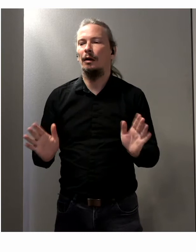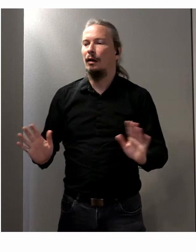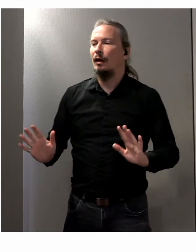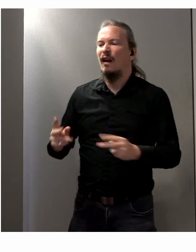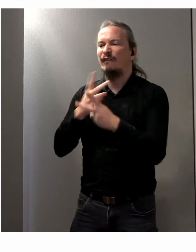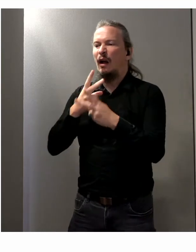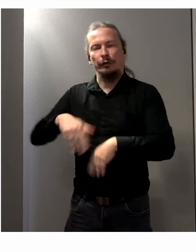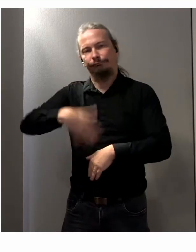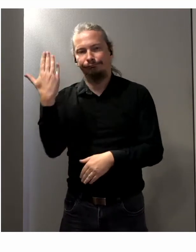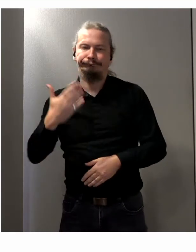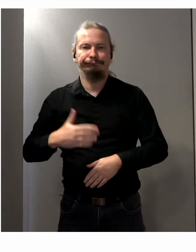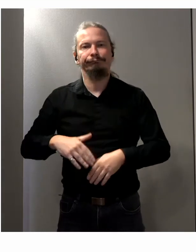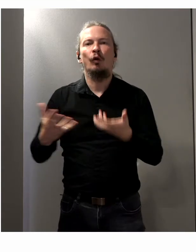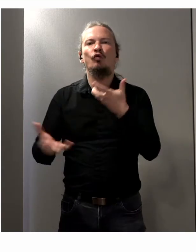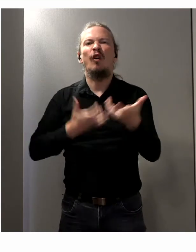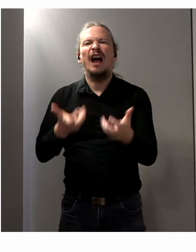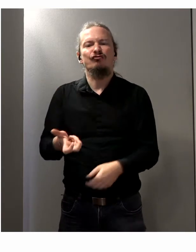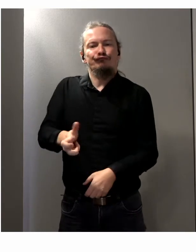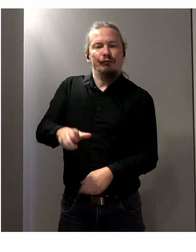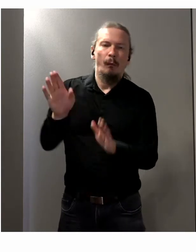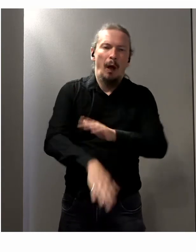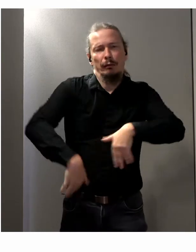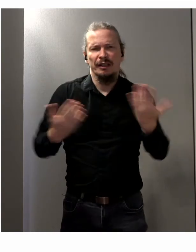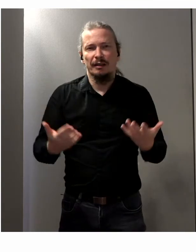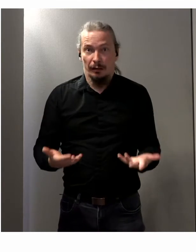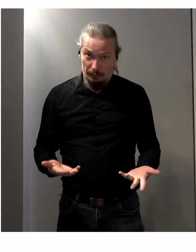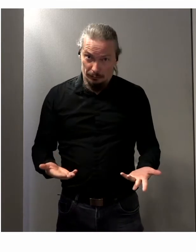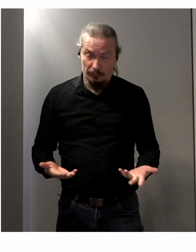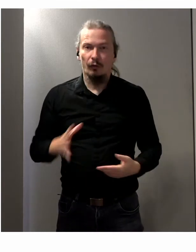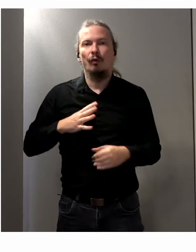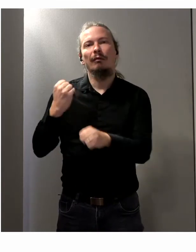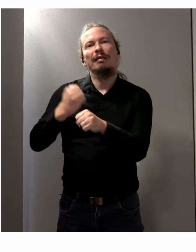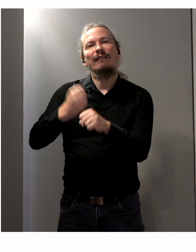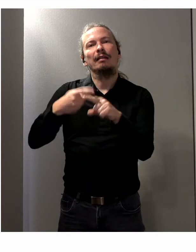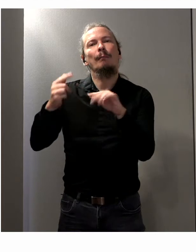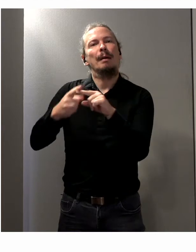familiaux, renoncer aux vacances, réduire le chauffage, etc. Et ceux qui travaillent par exemple pour des emplois partiels vont subir des